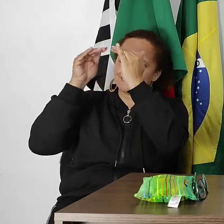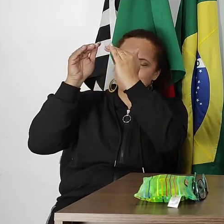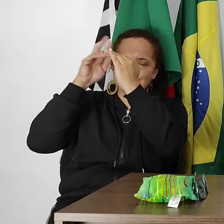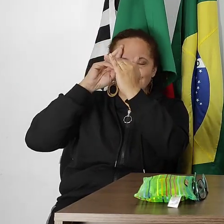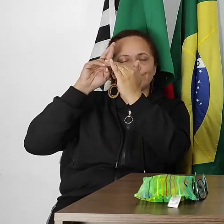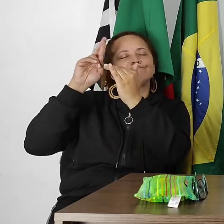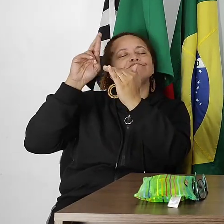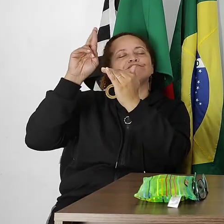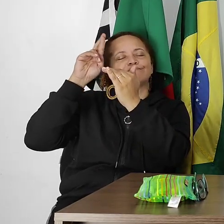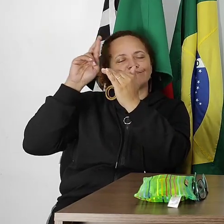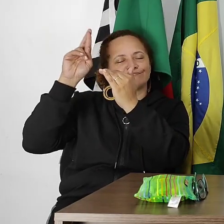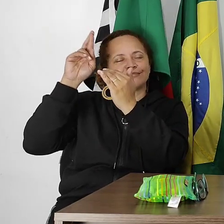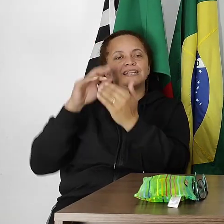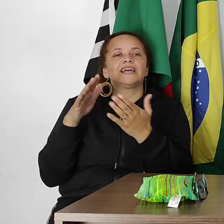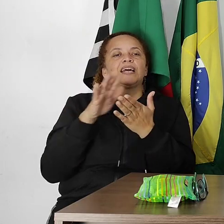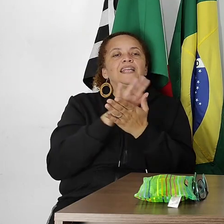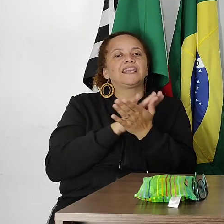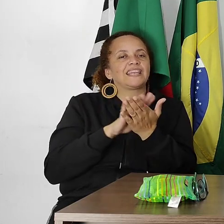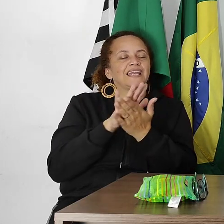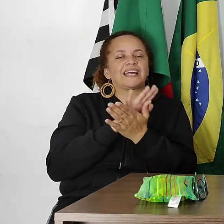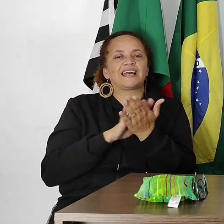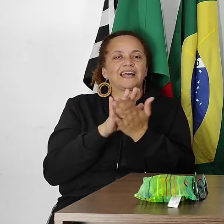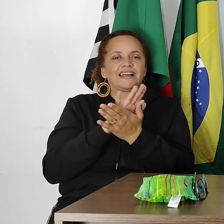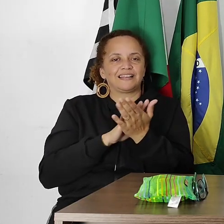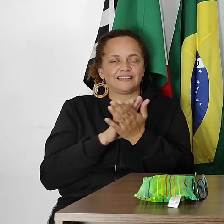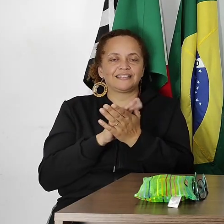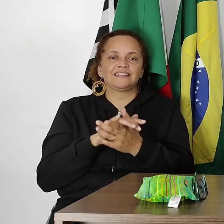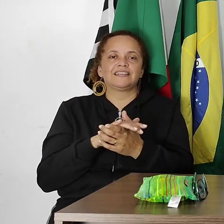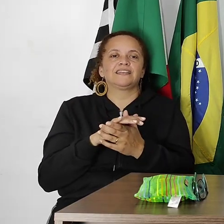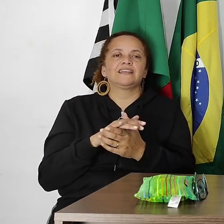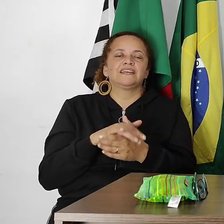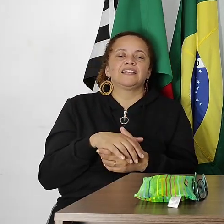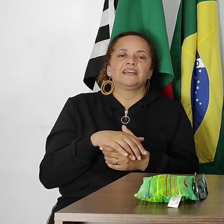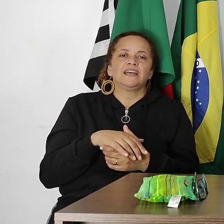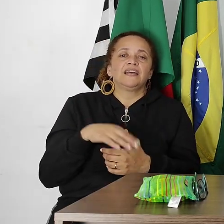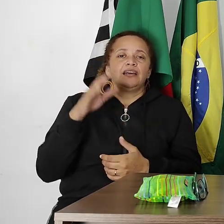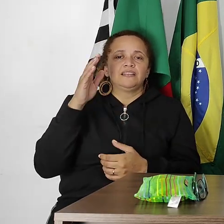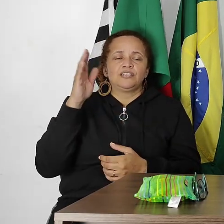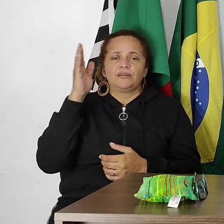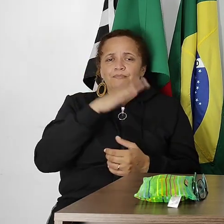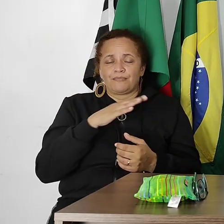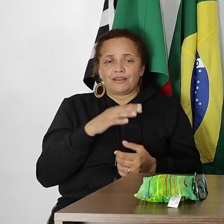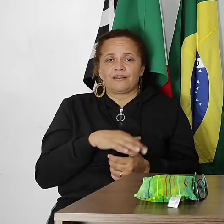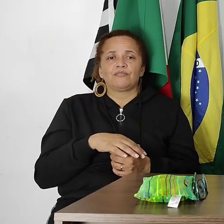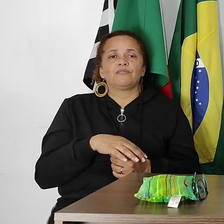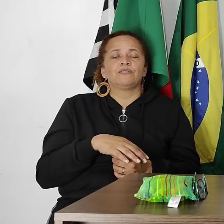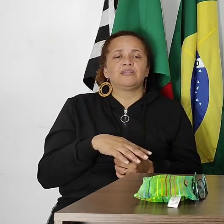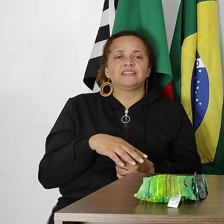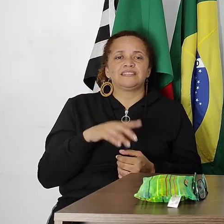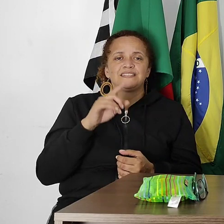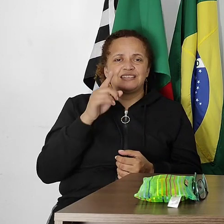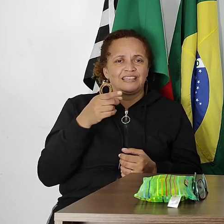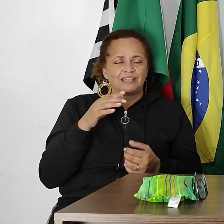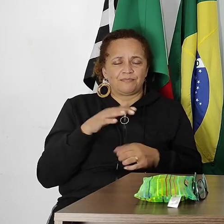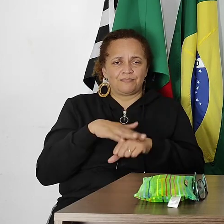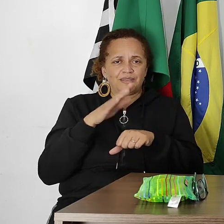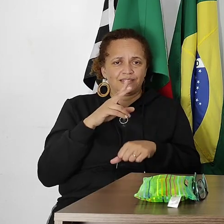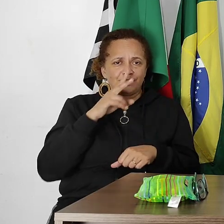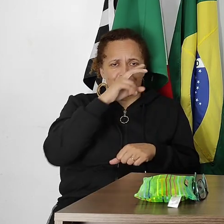nada Ele não deixa passar. Ele vai te suprir todas as